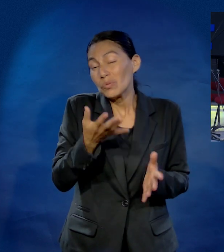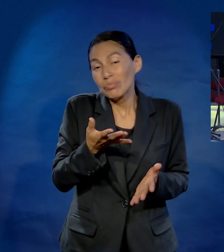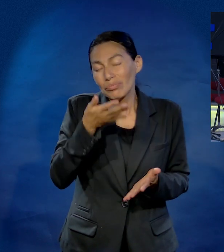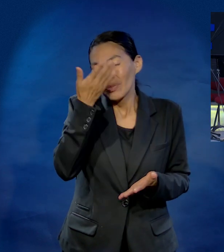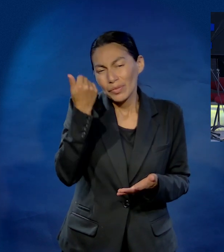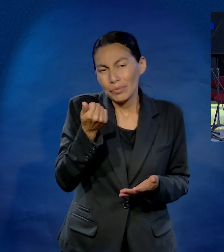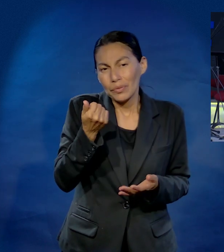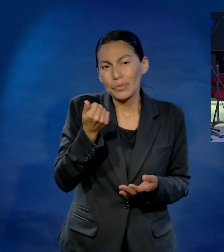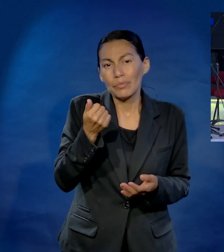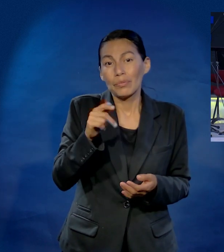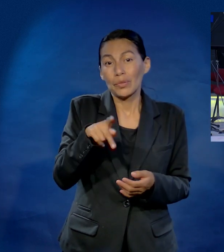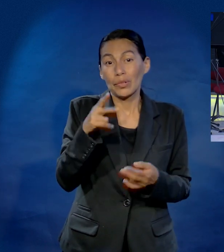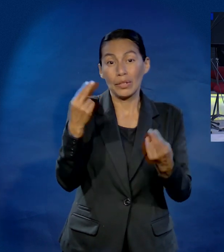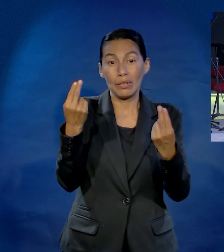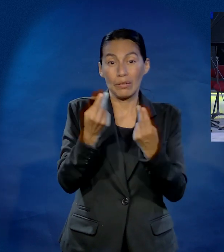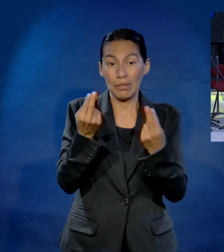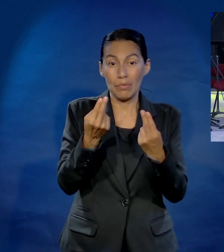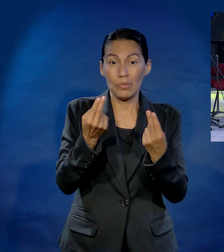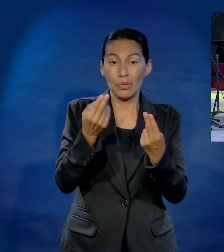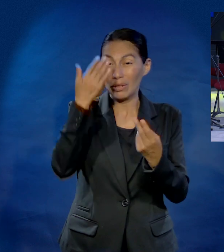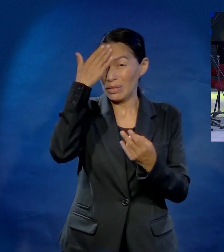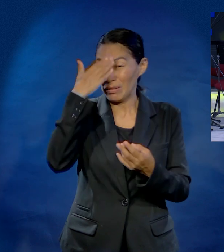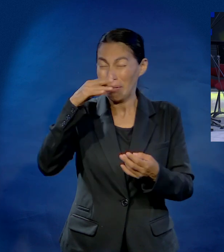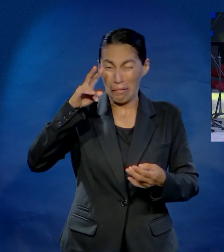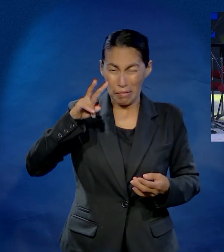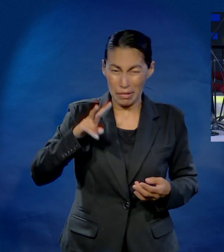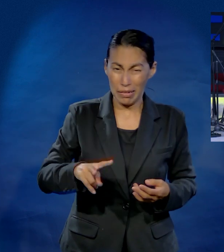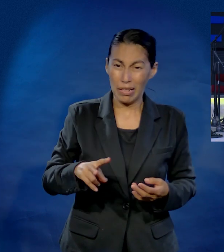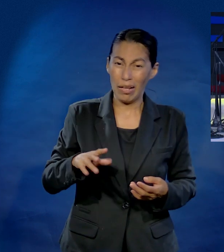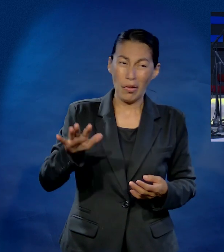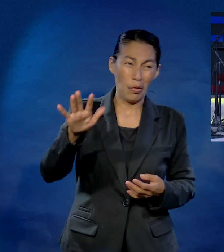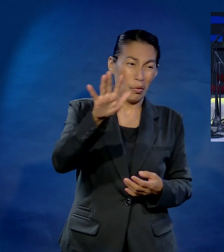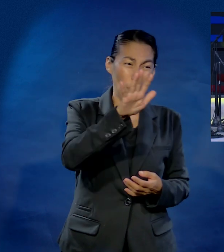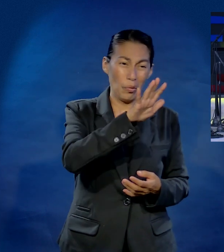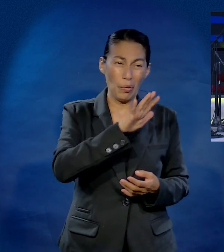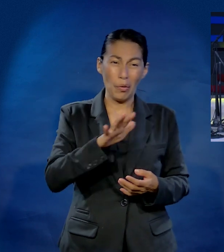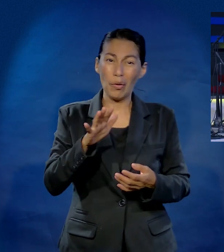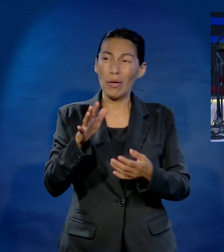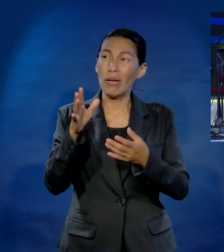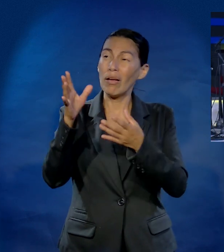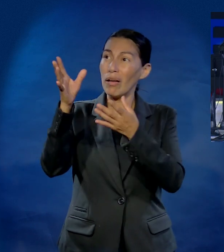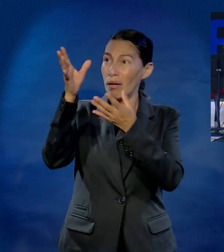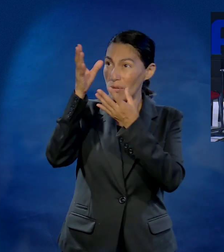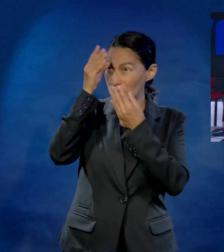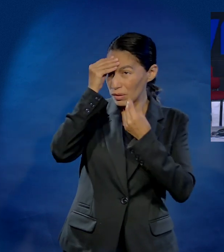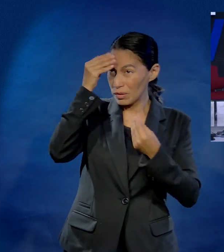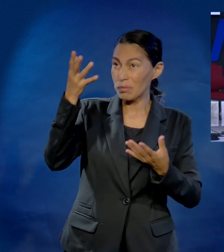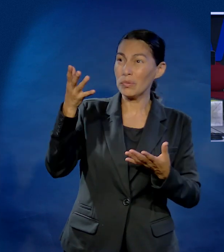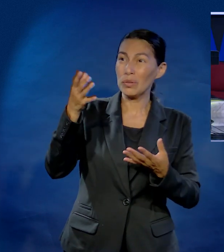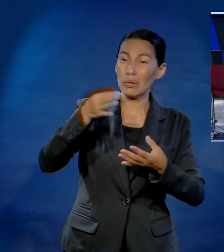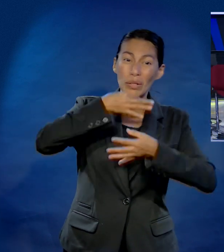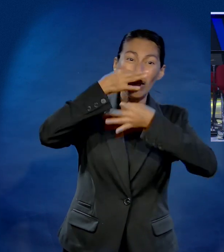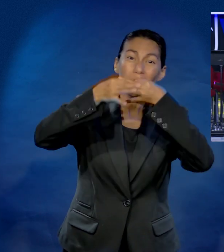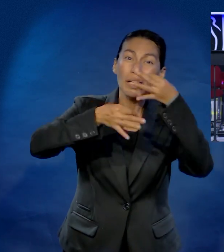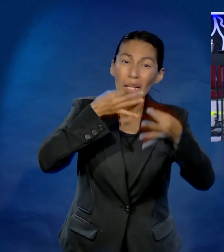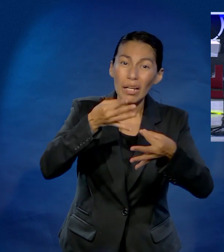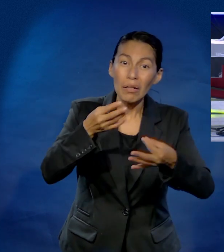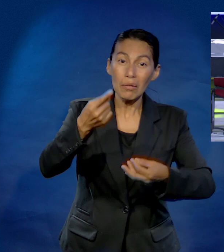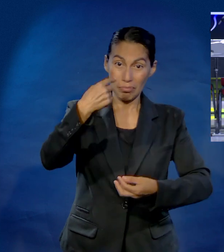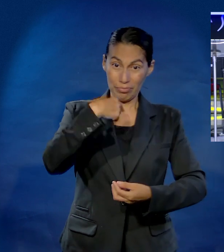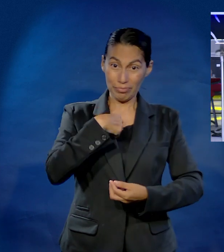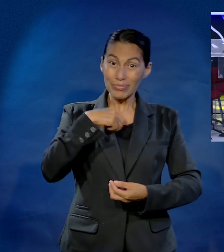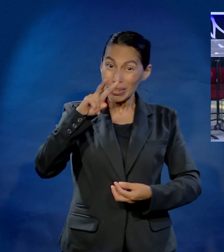de los cielos como una semillita, sembrada en lo más profundo del corazón, o eso se espera.